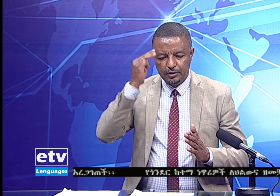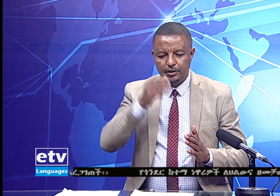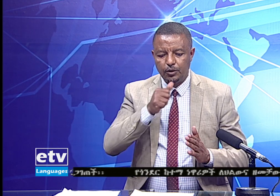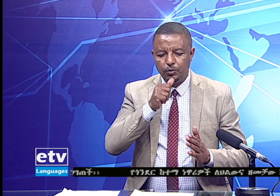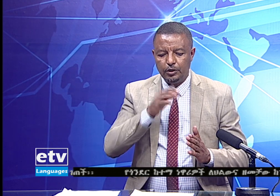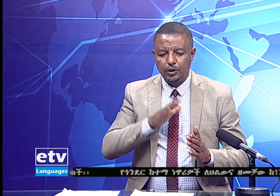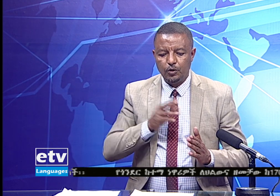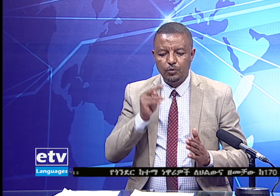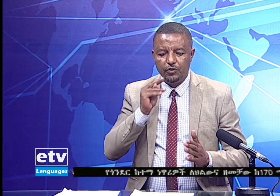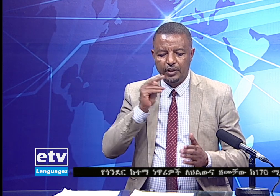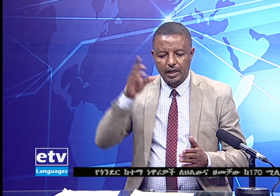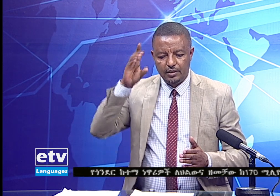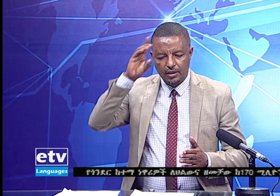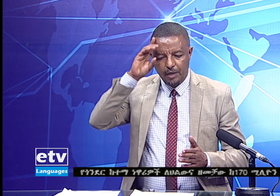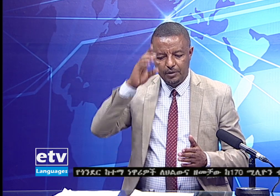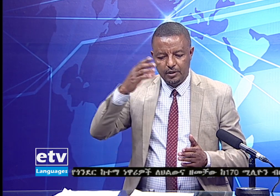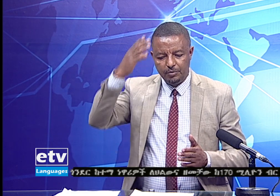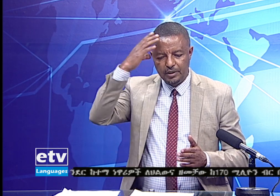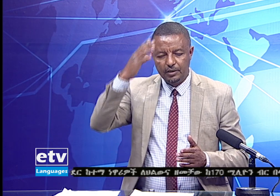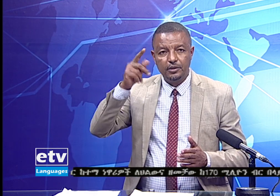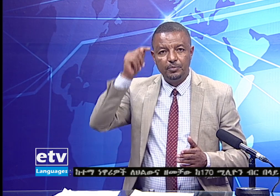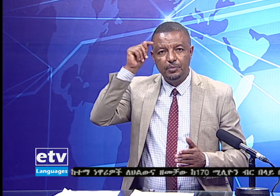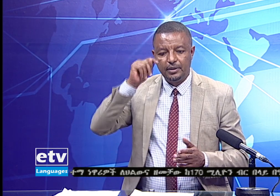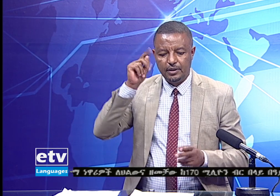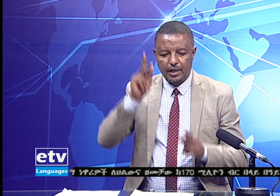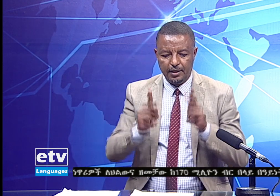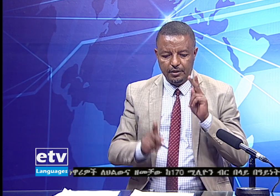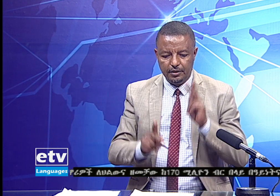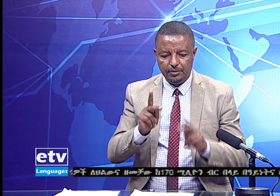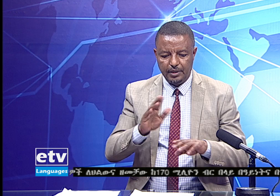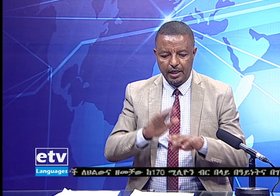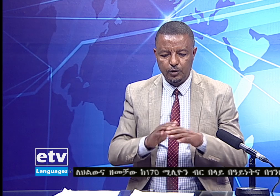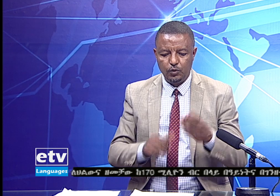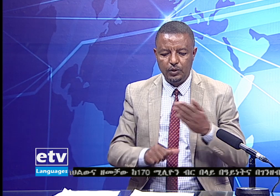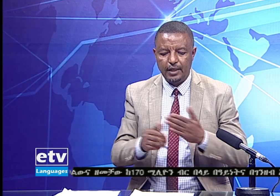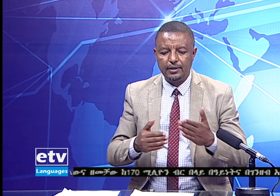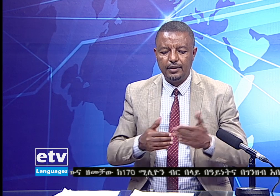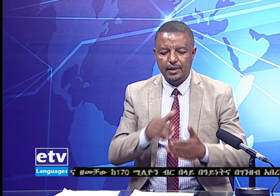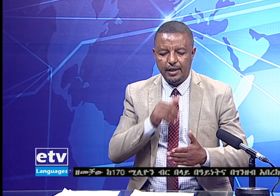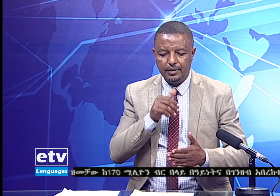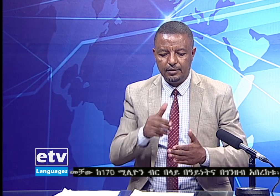የሰላም ሚኒስትር ወይዘሮ መፈራት ካሚል መንግስት በትግራይ ህዝብ